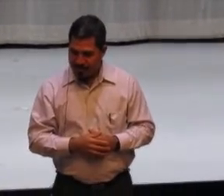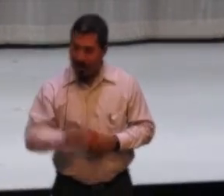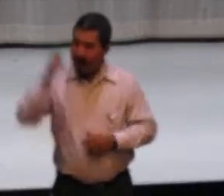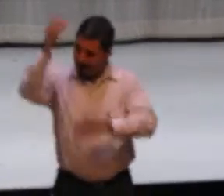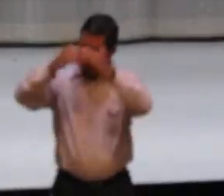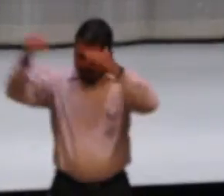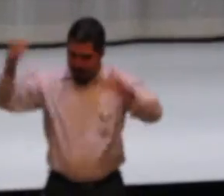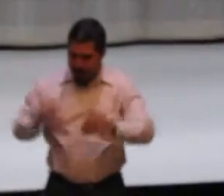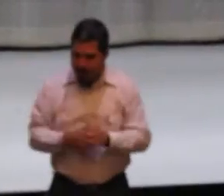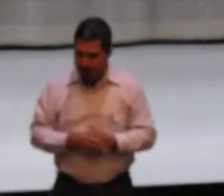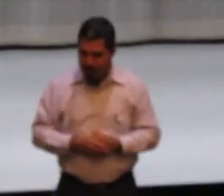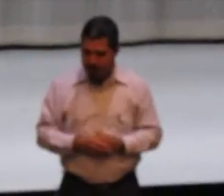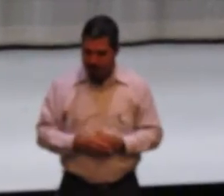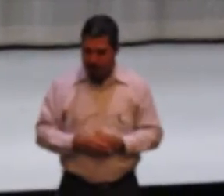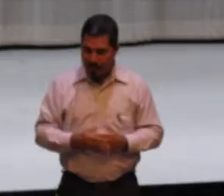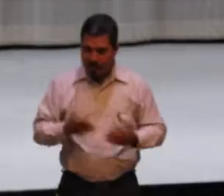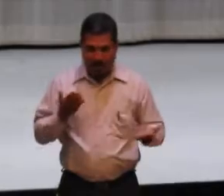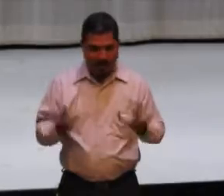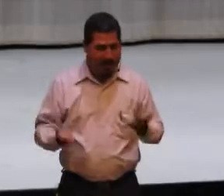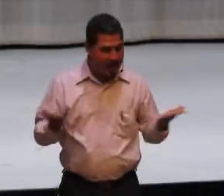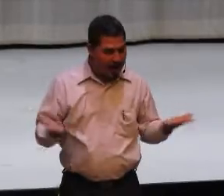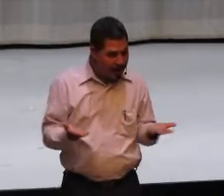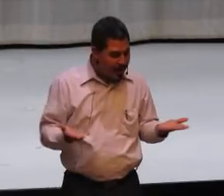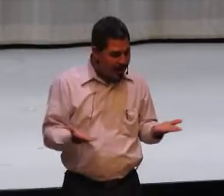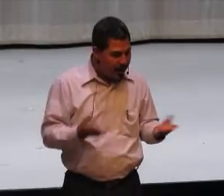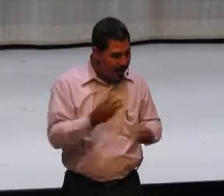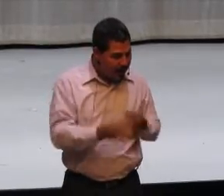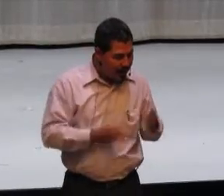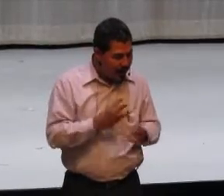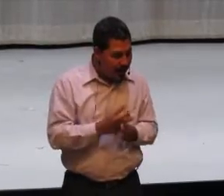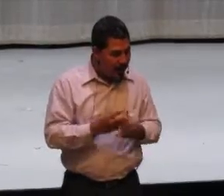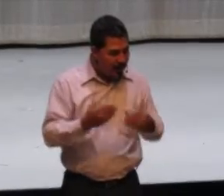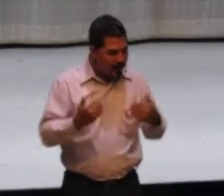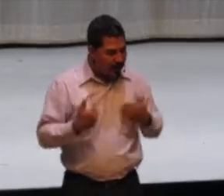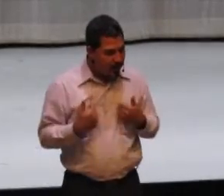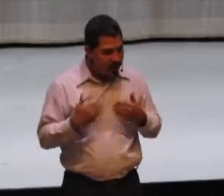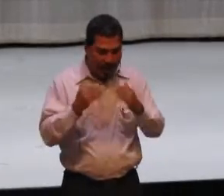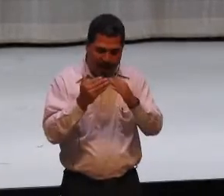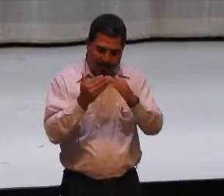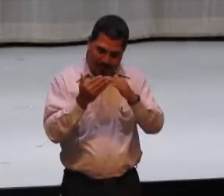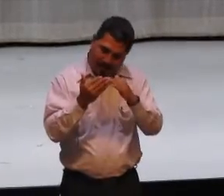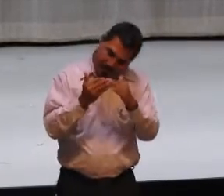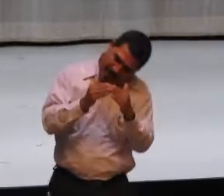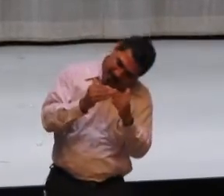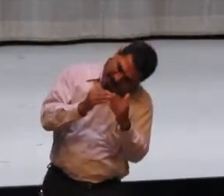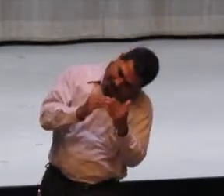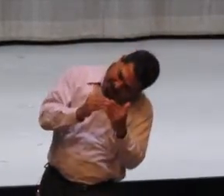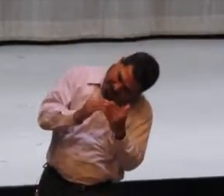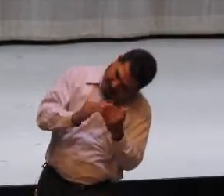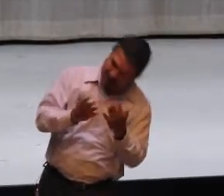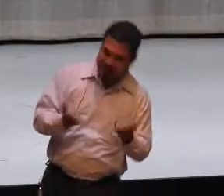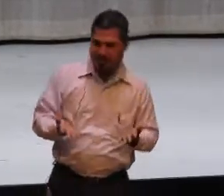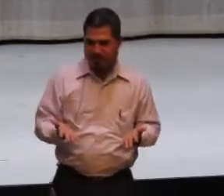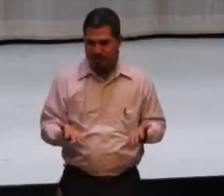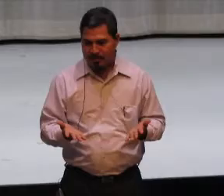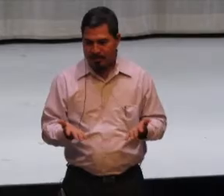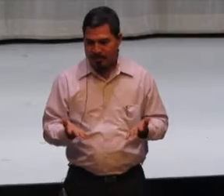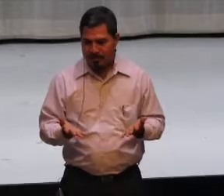nosotros. Allá en el cielo. Tal vez aquí en la tierra tenemos una casa que tal vez ya está cayendo. O